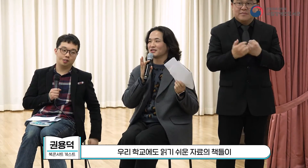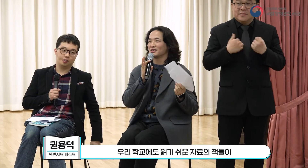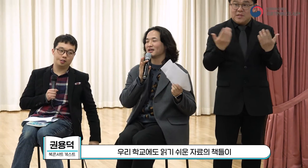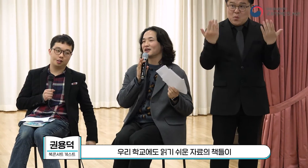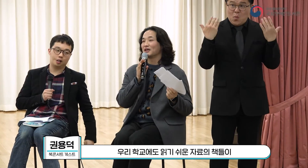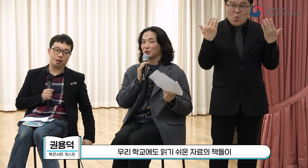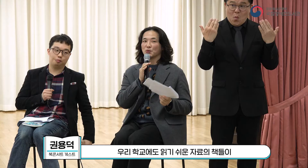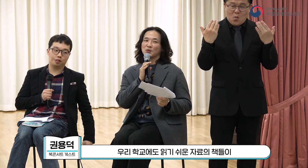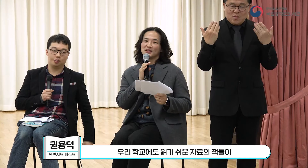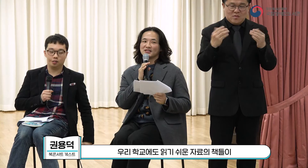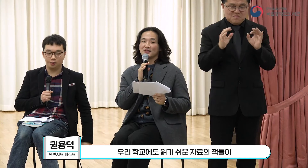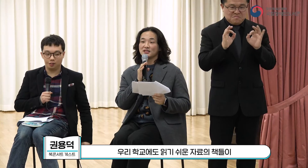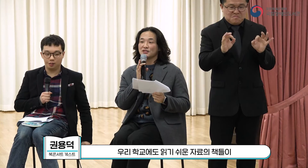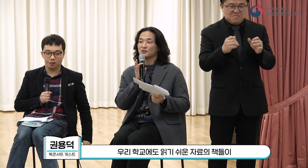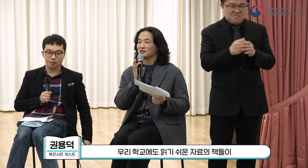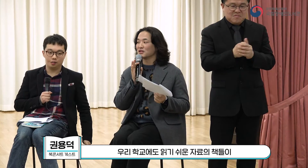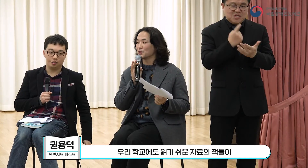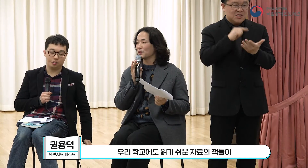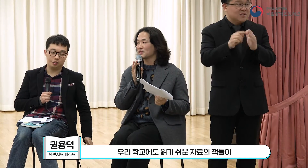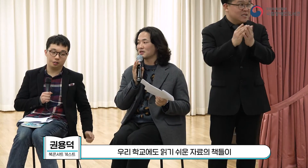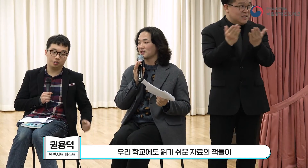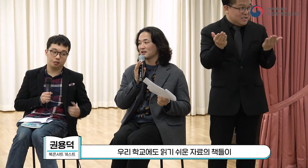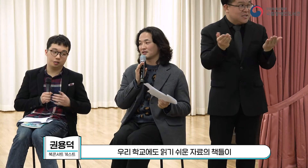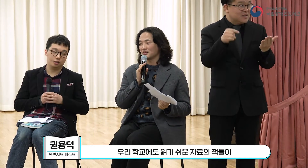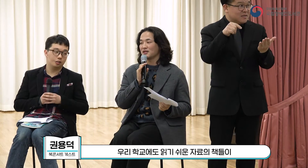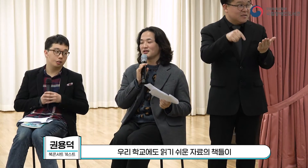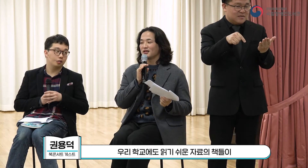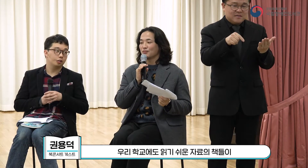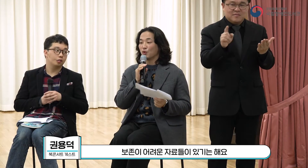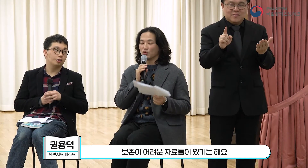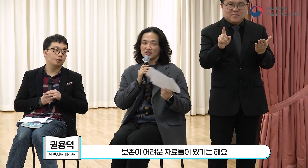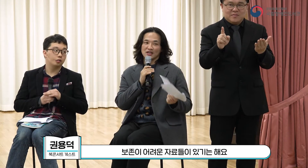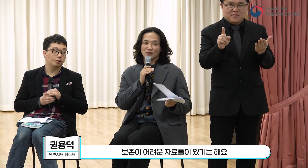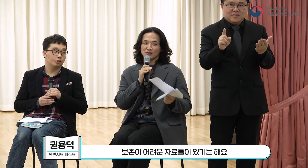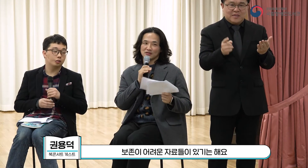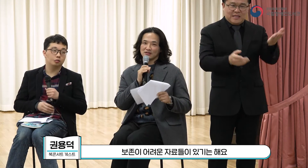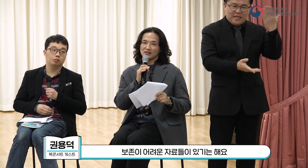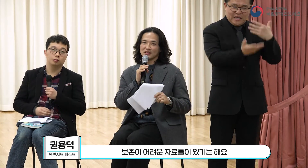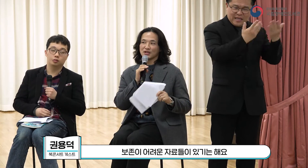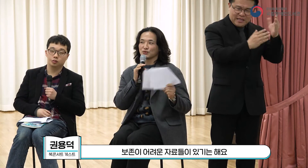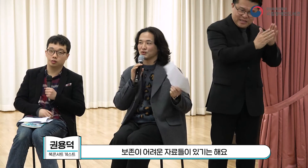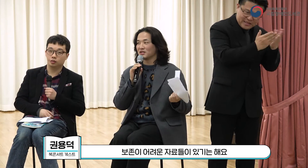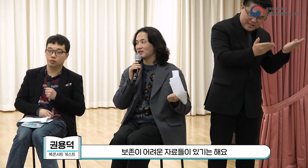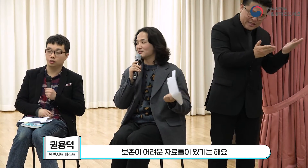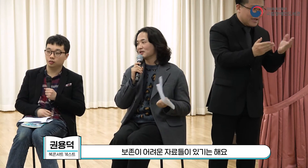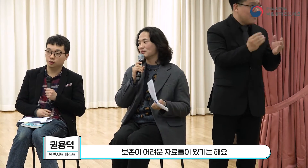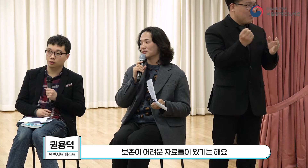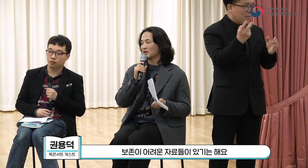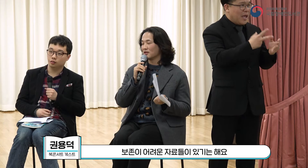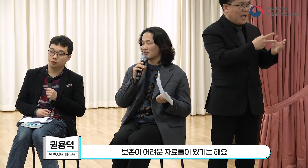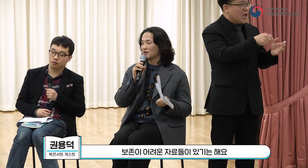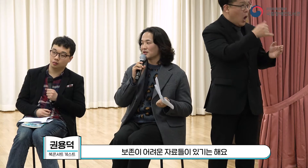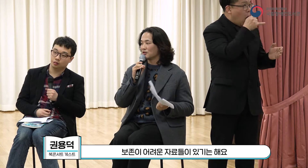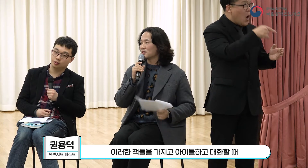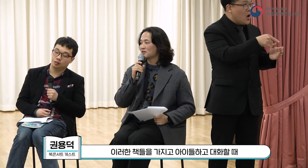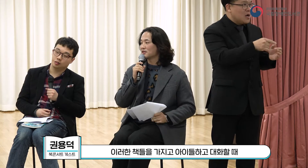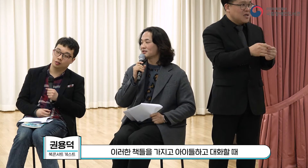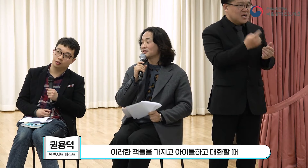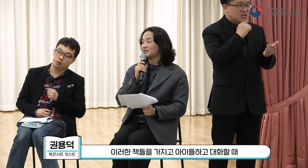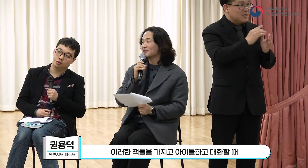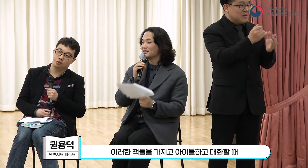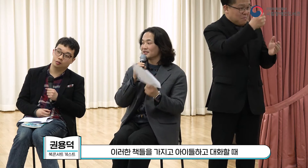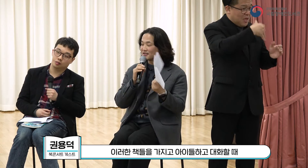학교 이제에도 읽기 쉬운 자료의 책들이 뭐 고전이나 이런 것들의 자료들도 있기는 해요. 근데